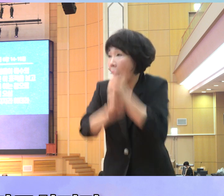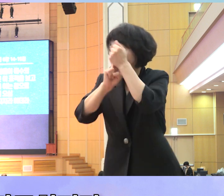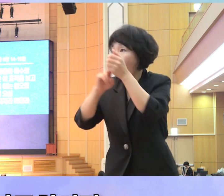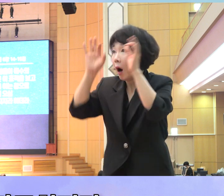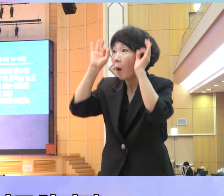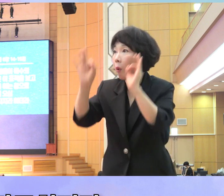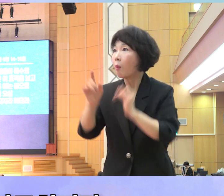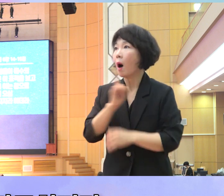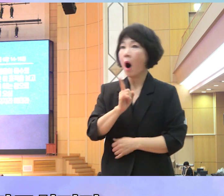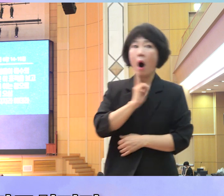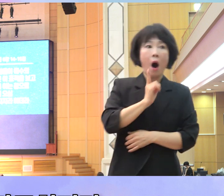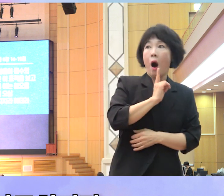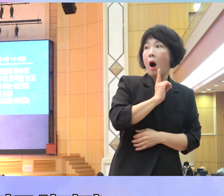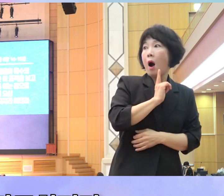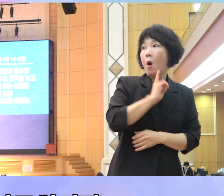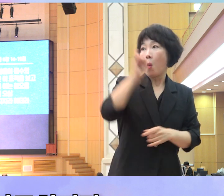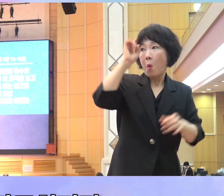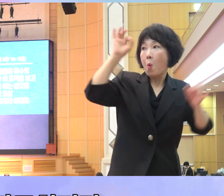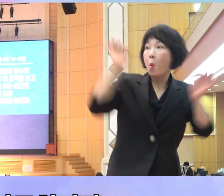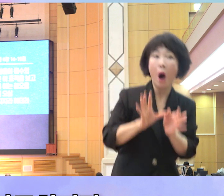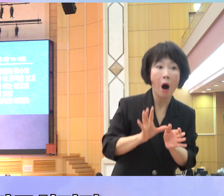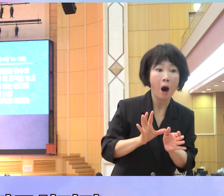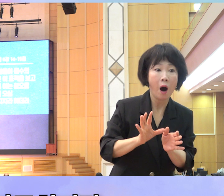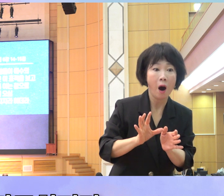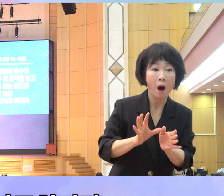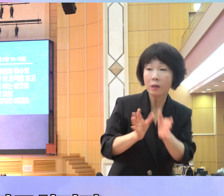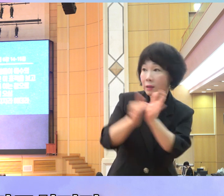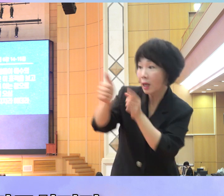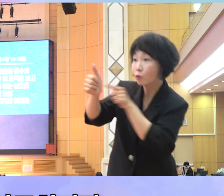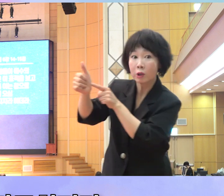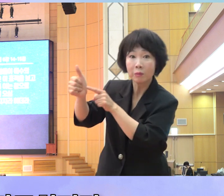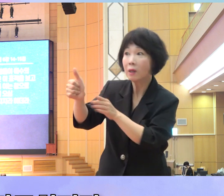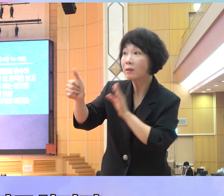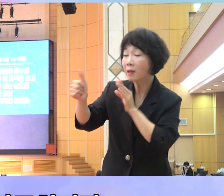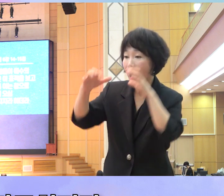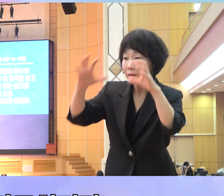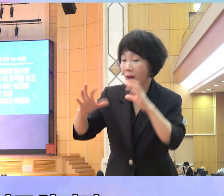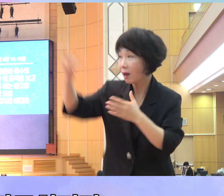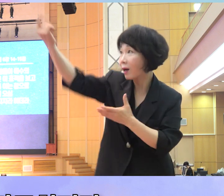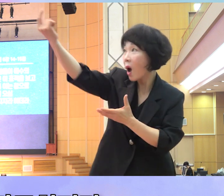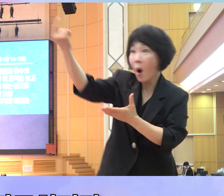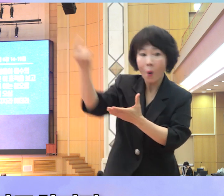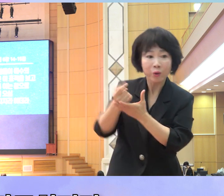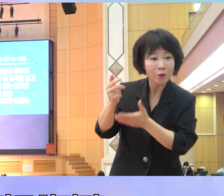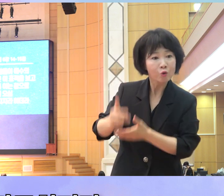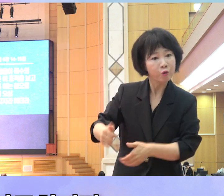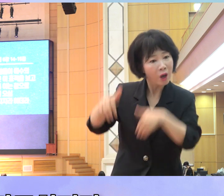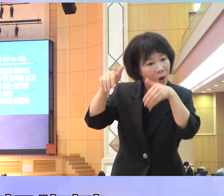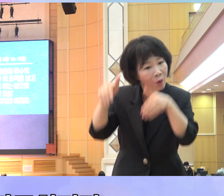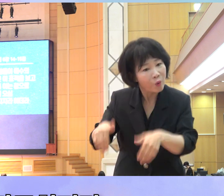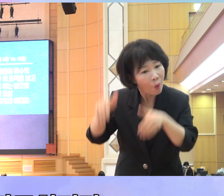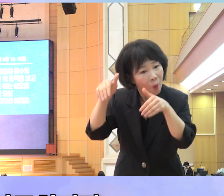이는 참으로 세상에 오실 그 선지자라 하더라. 여기까지 한번 볼 거예요.